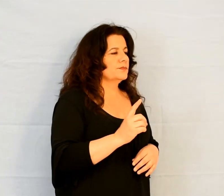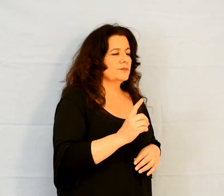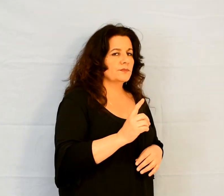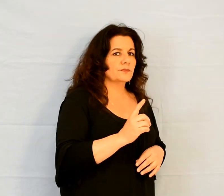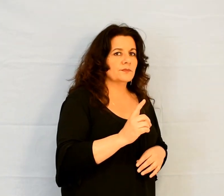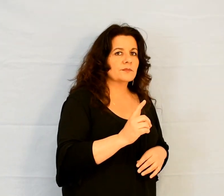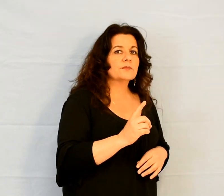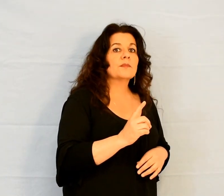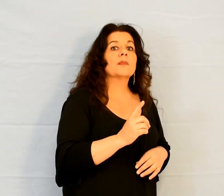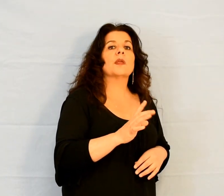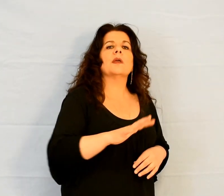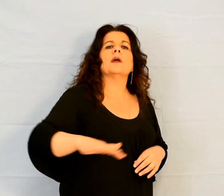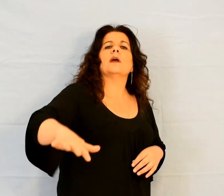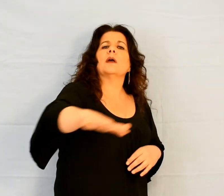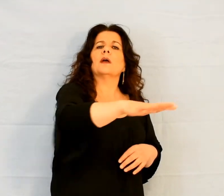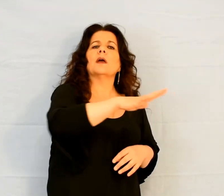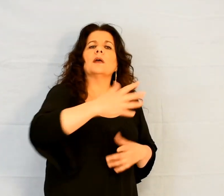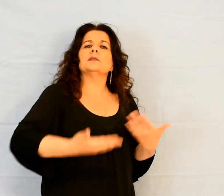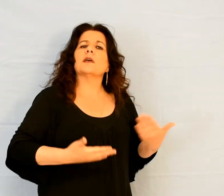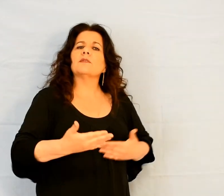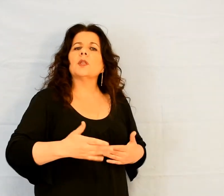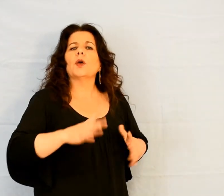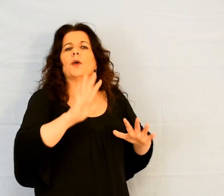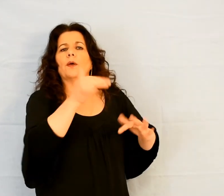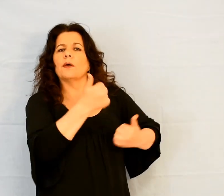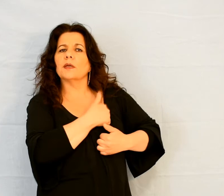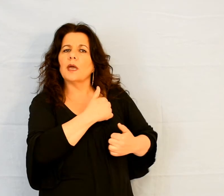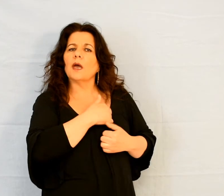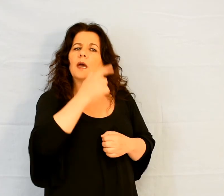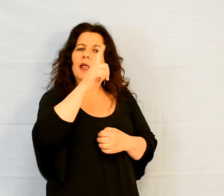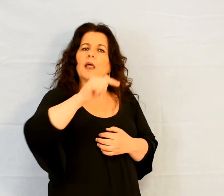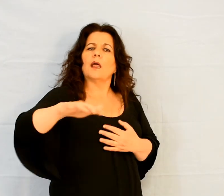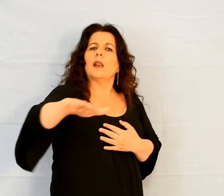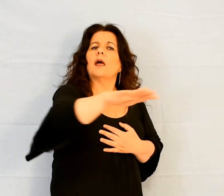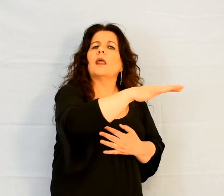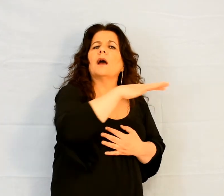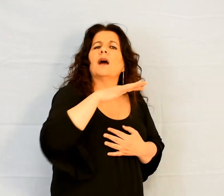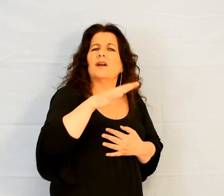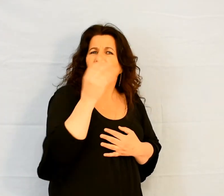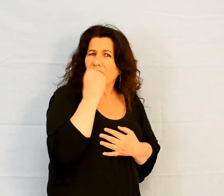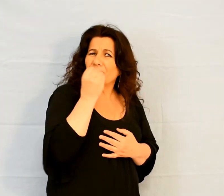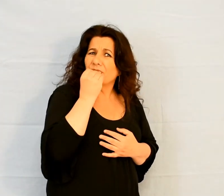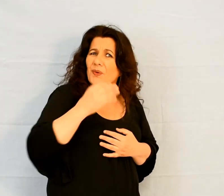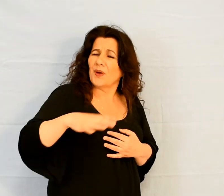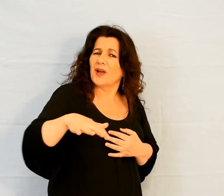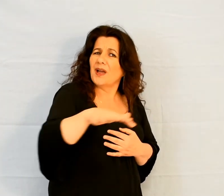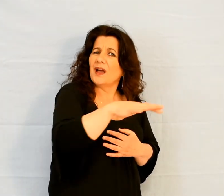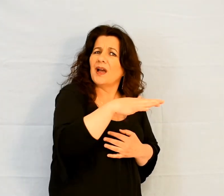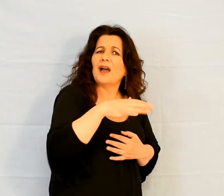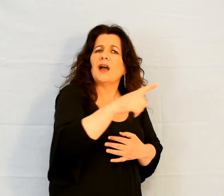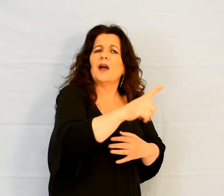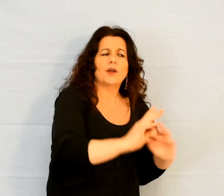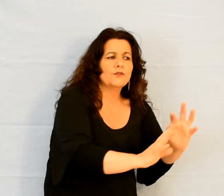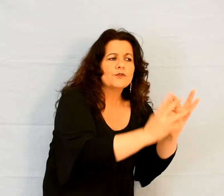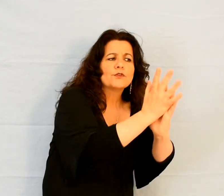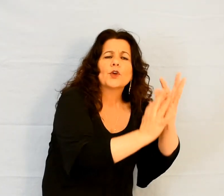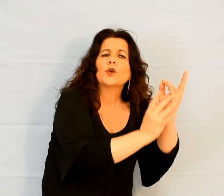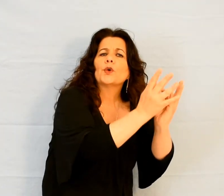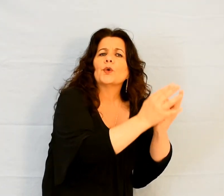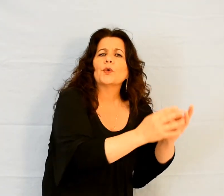Les serviteurs et les gardes se tenaient là. Comme il faisait froid, ils avaient fait un feu de braise pour